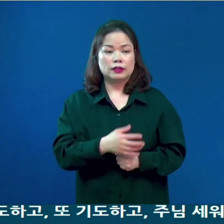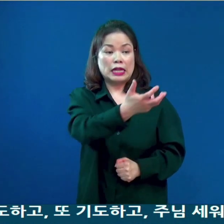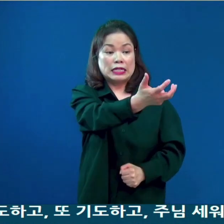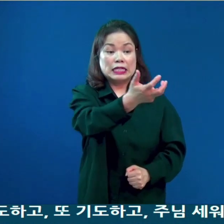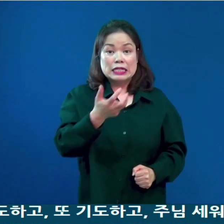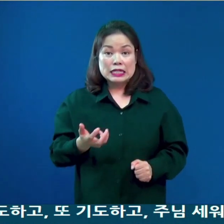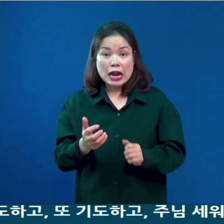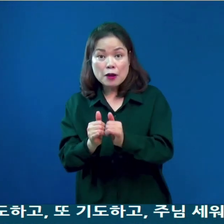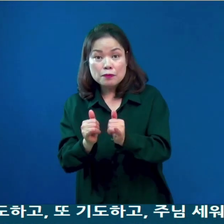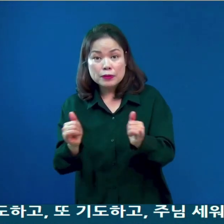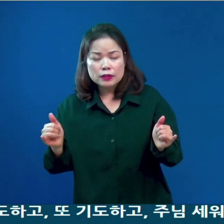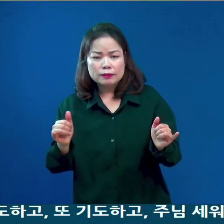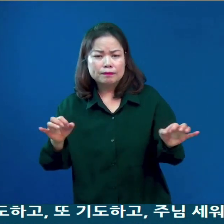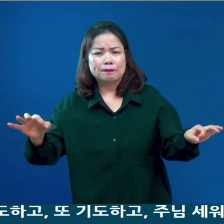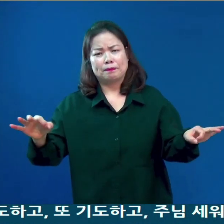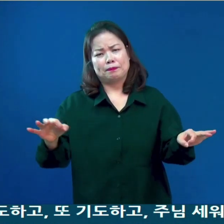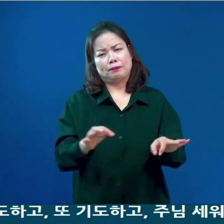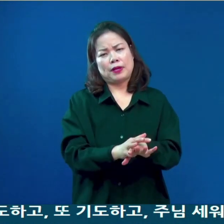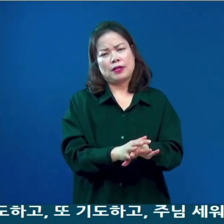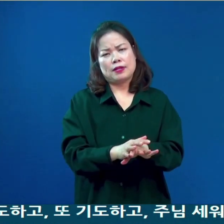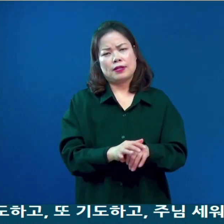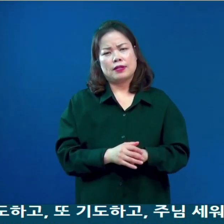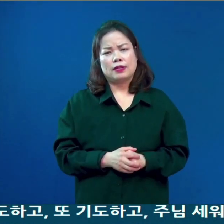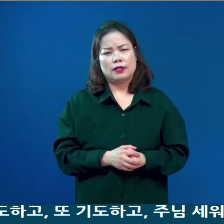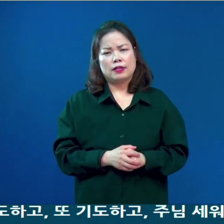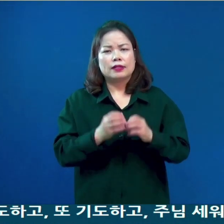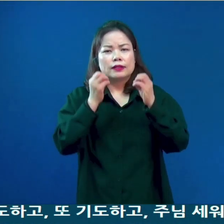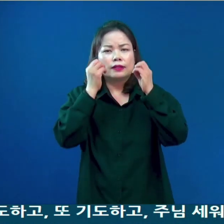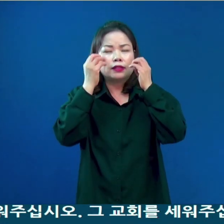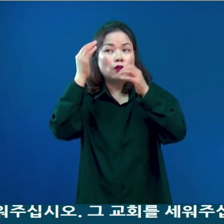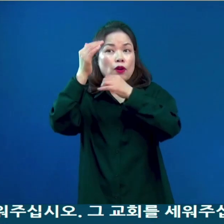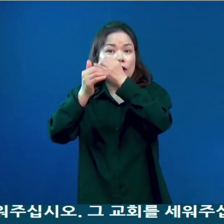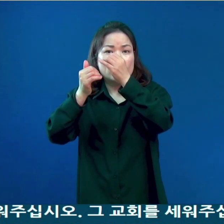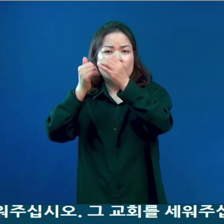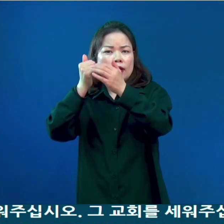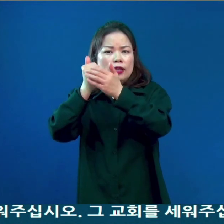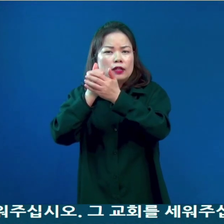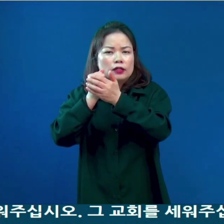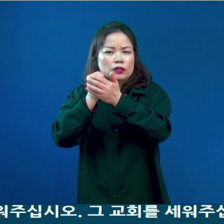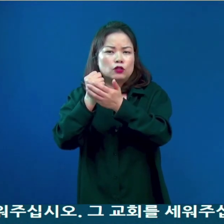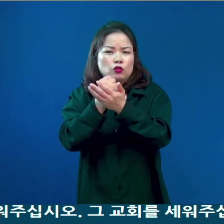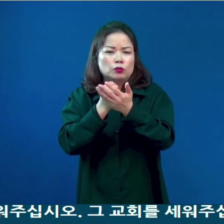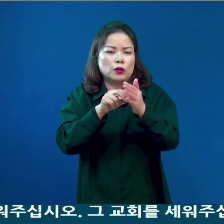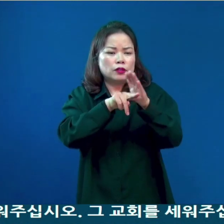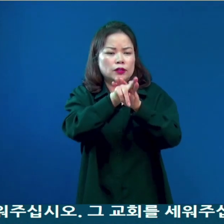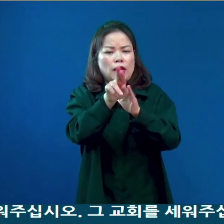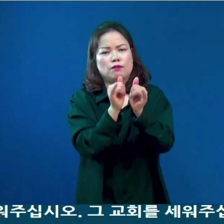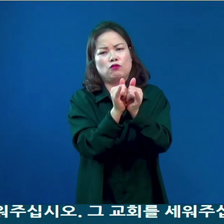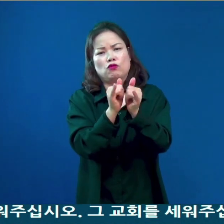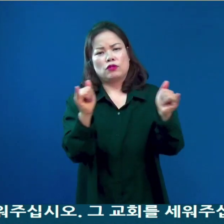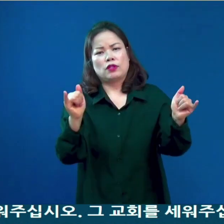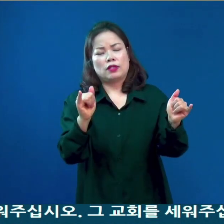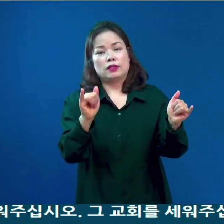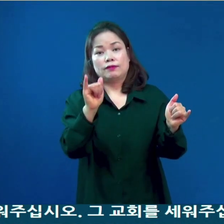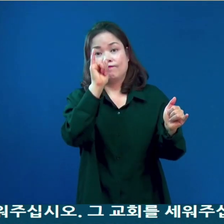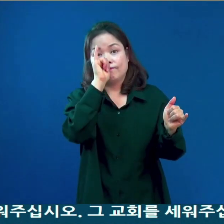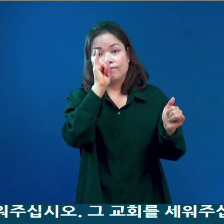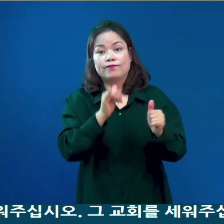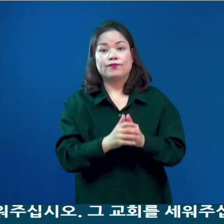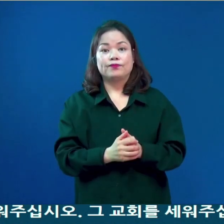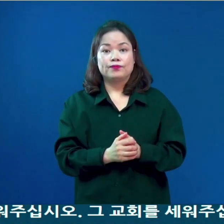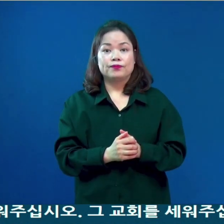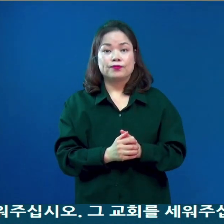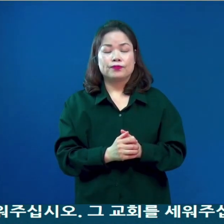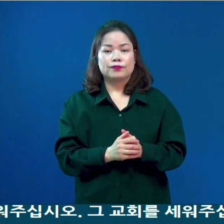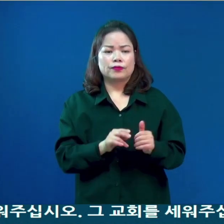실향민들은 사라지고 새로운 하나님의 운명을 가진 자들이 등장하고 있습니다.